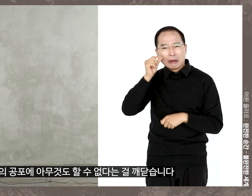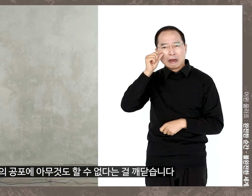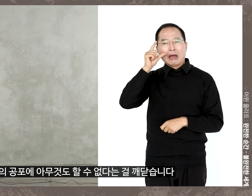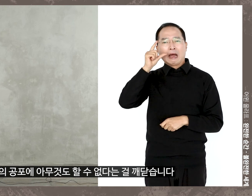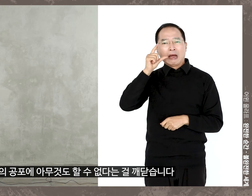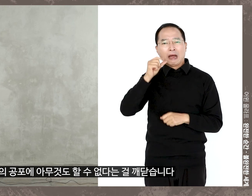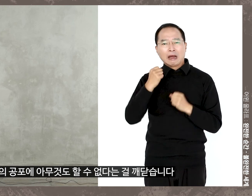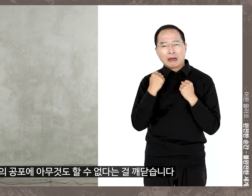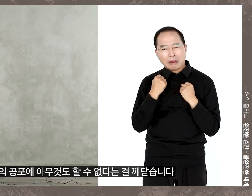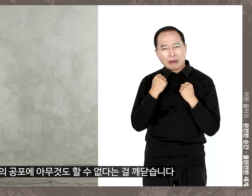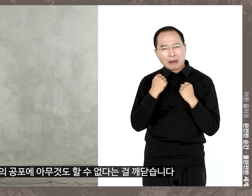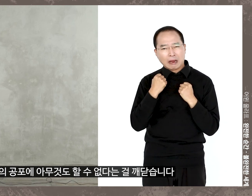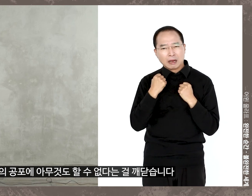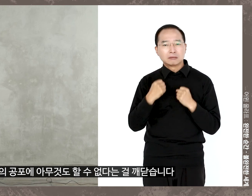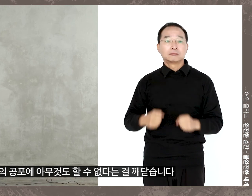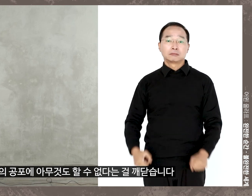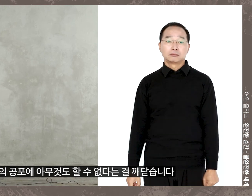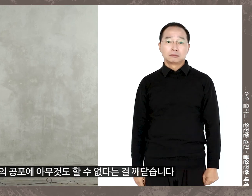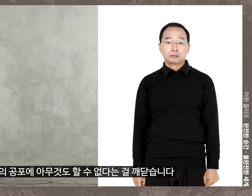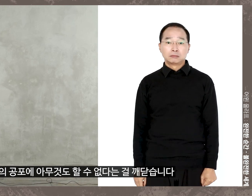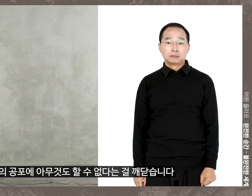깨닫습니다.